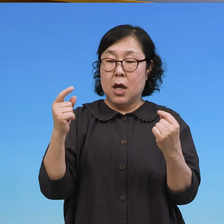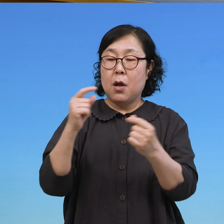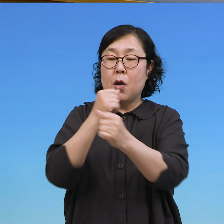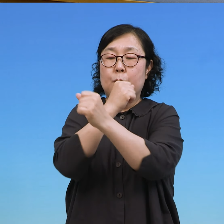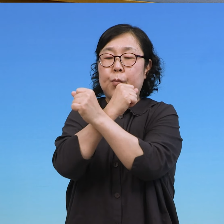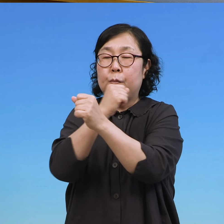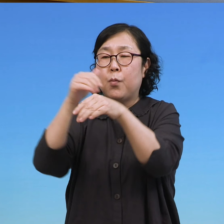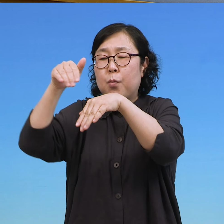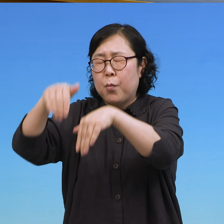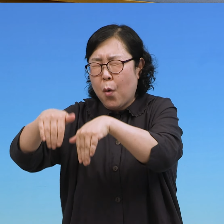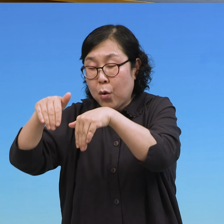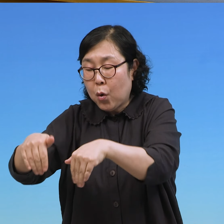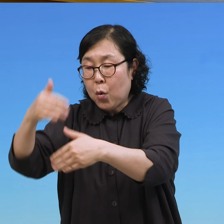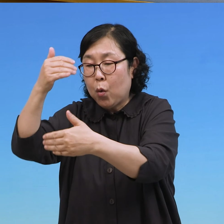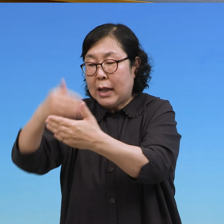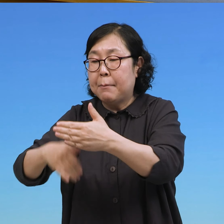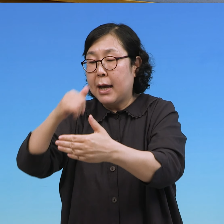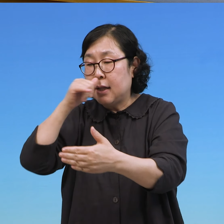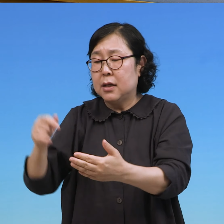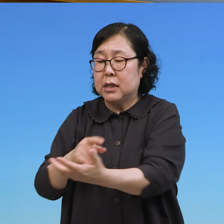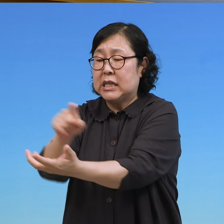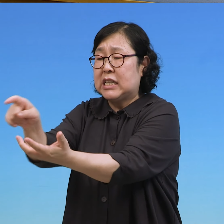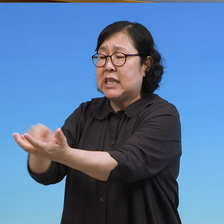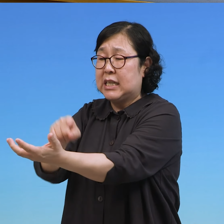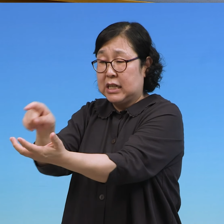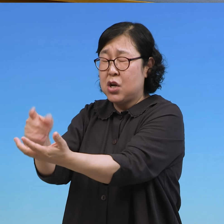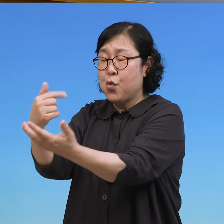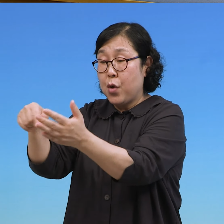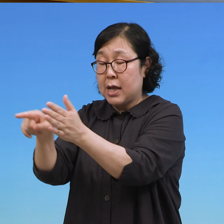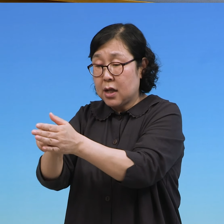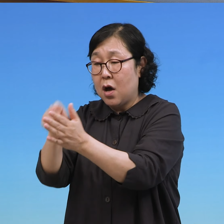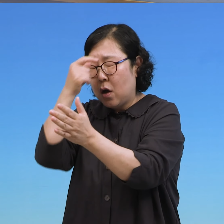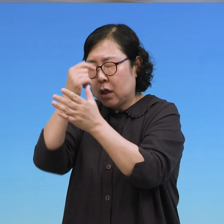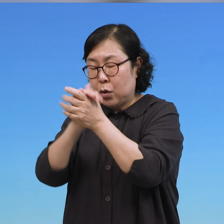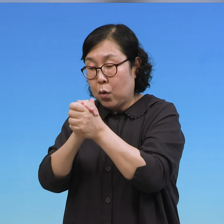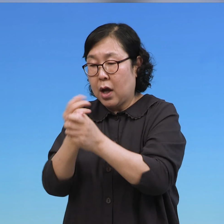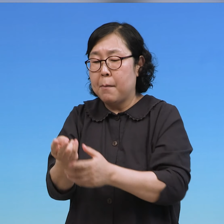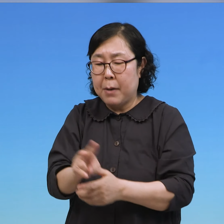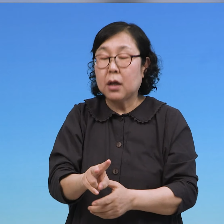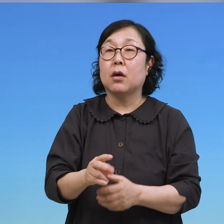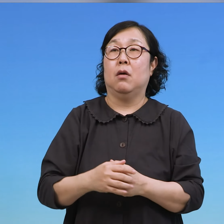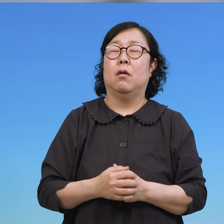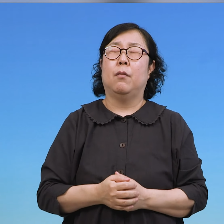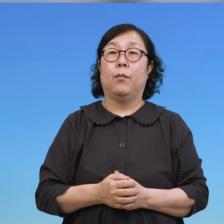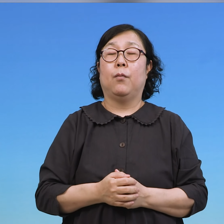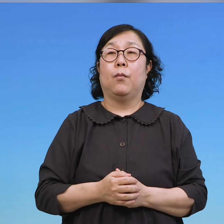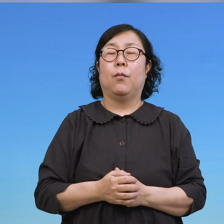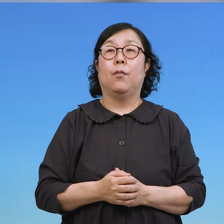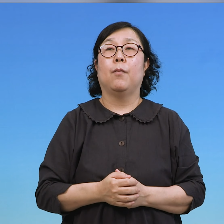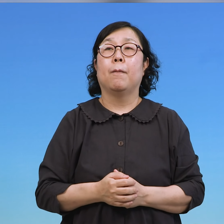그들을 위한 기도로 후반부 기도가 전환이 되는 겁니다. 그런데 왜 여기에다가